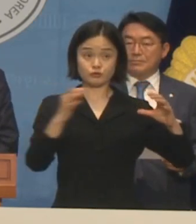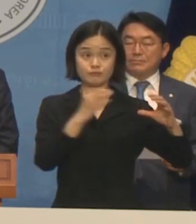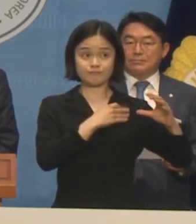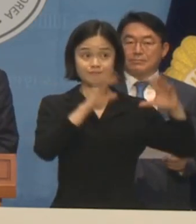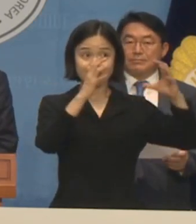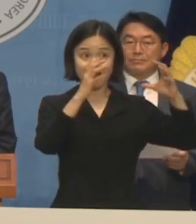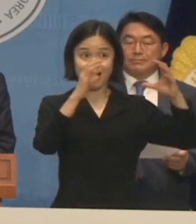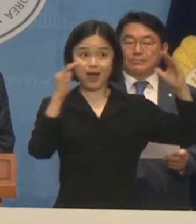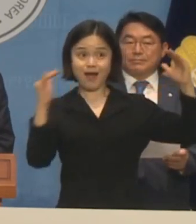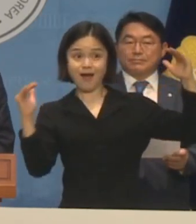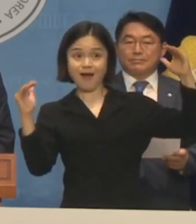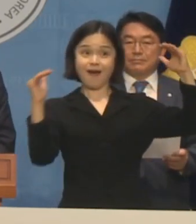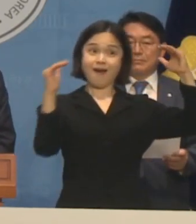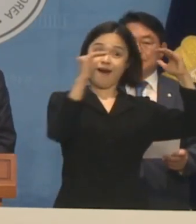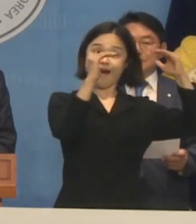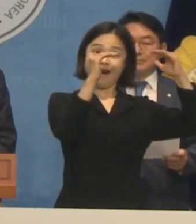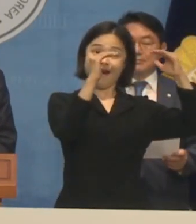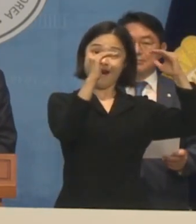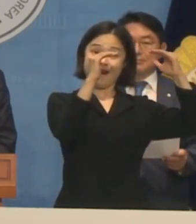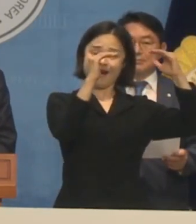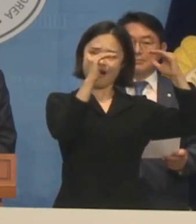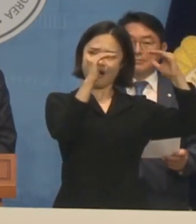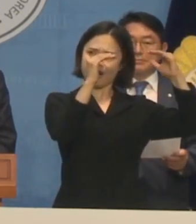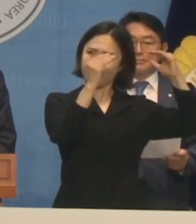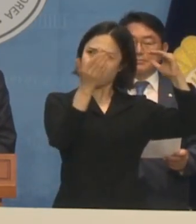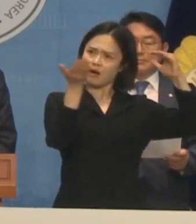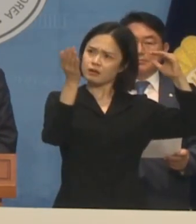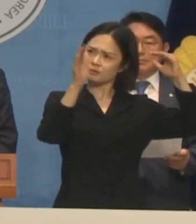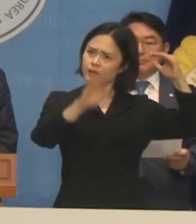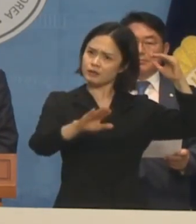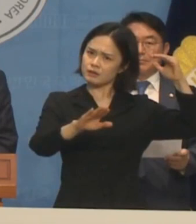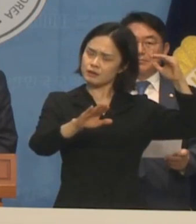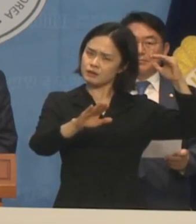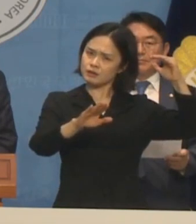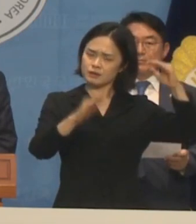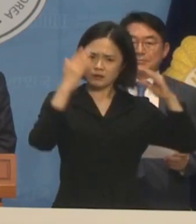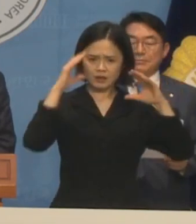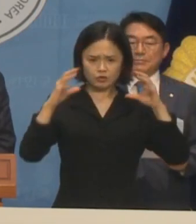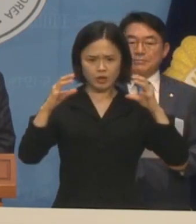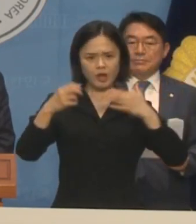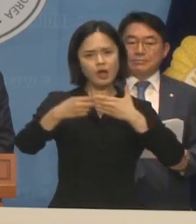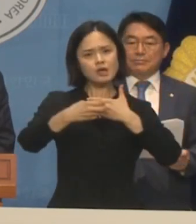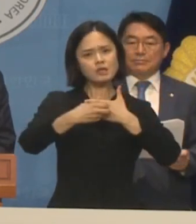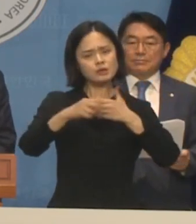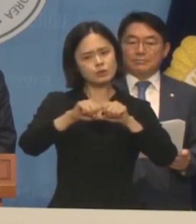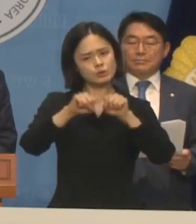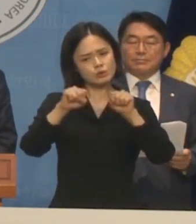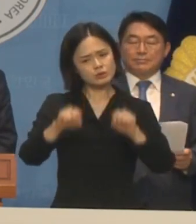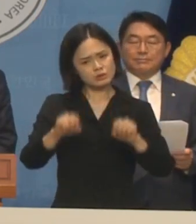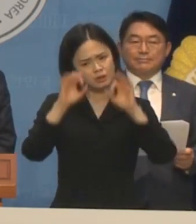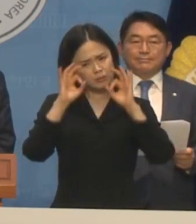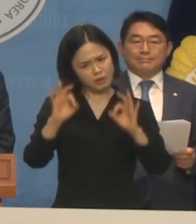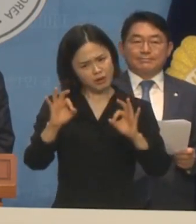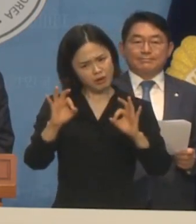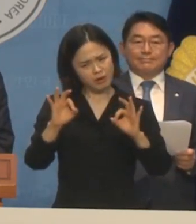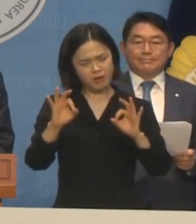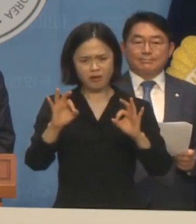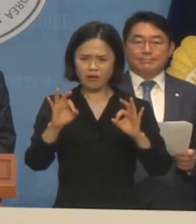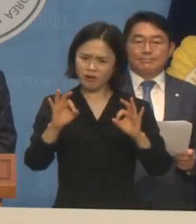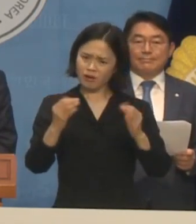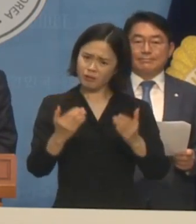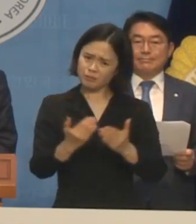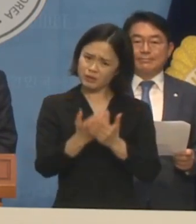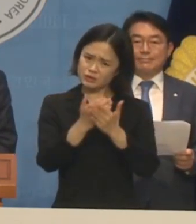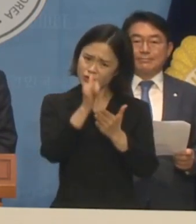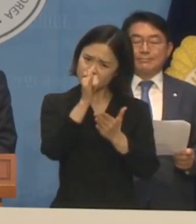올랐습니다. 그러나 과연 우리의 의료 체계는 선진국인지 묻지 않을 수 없습니다. 민간 위주의